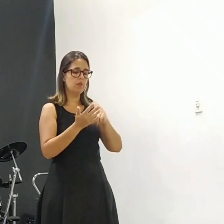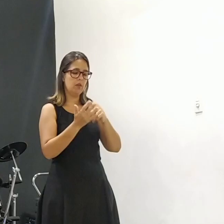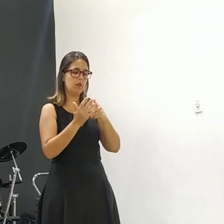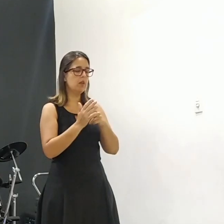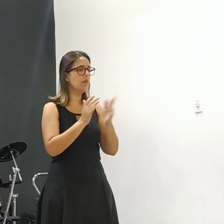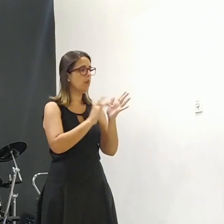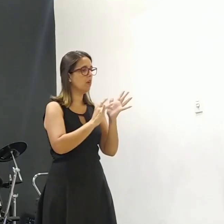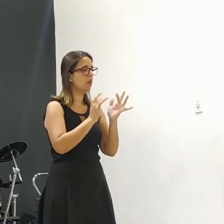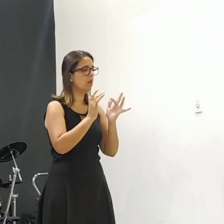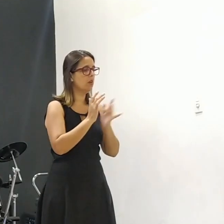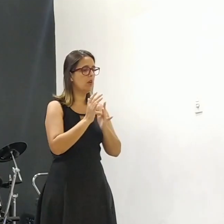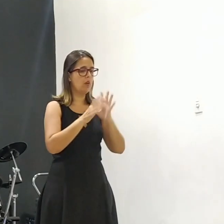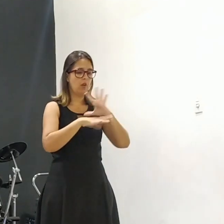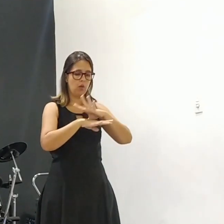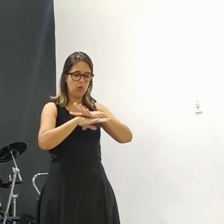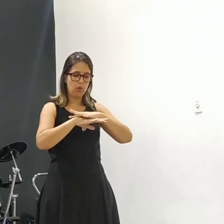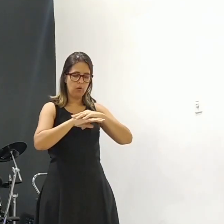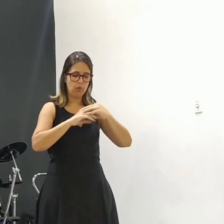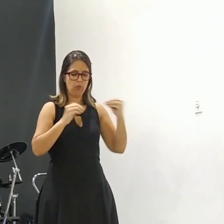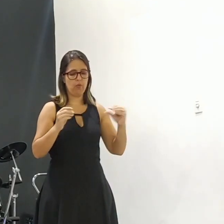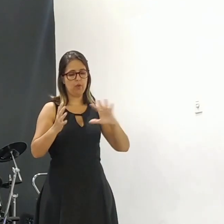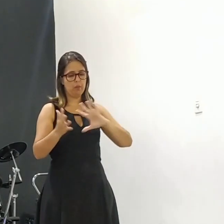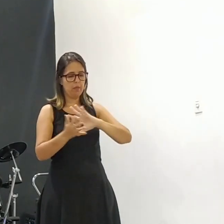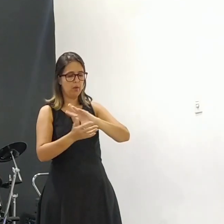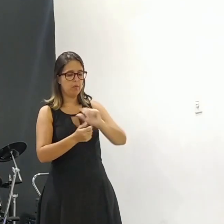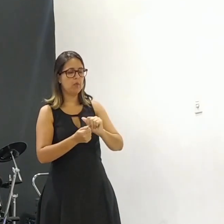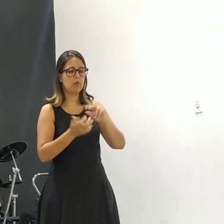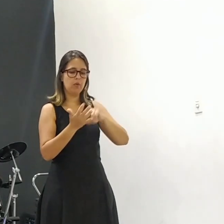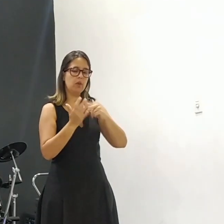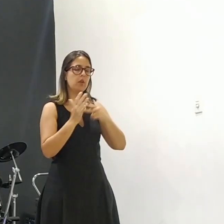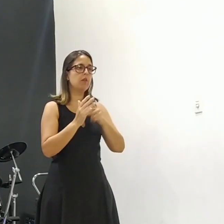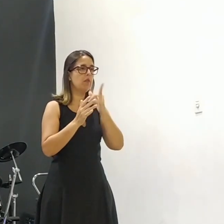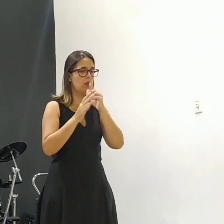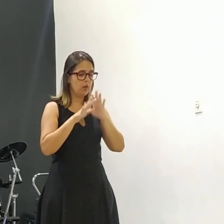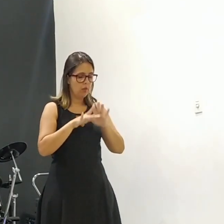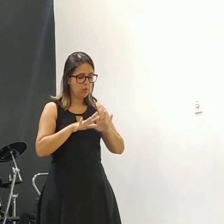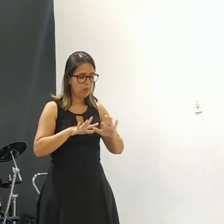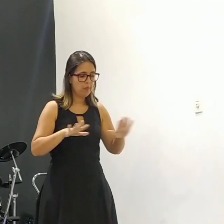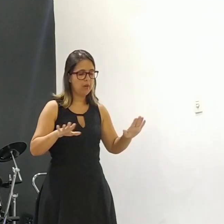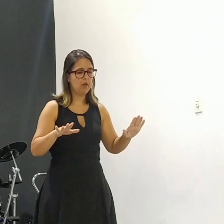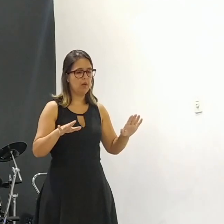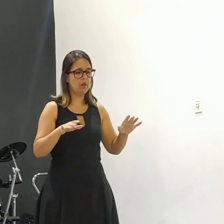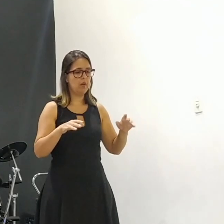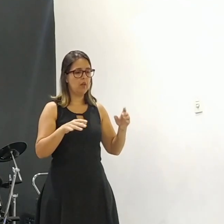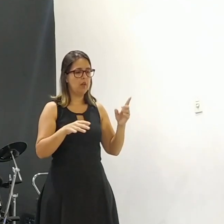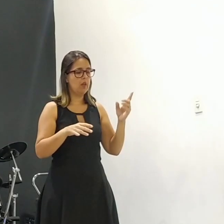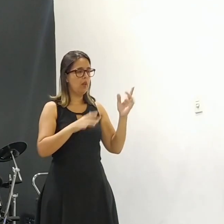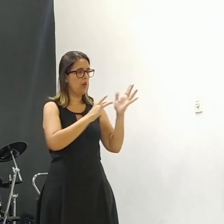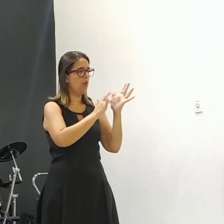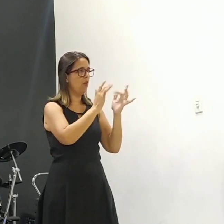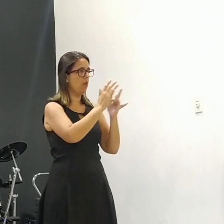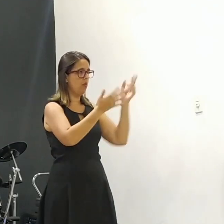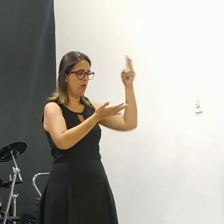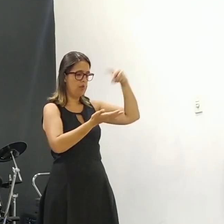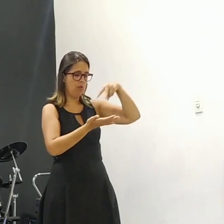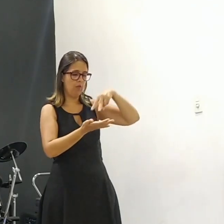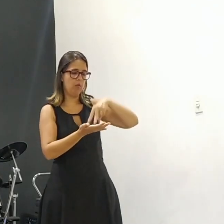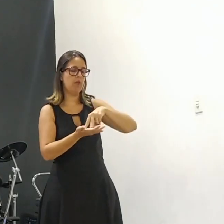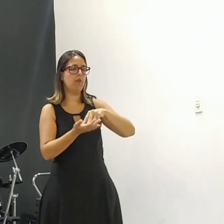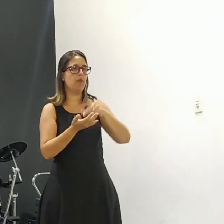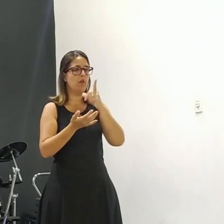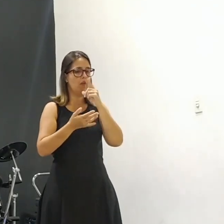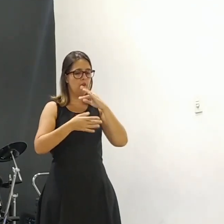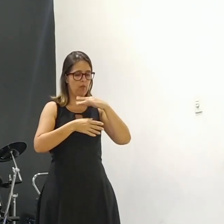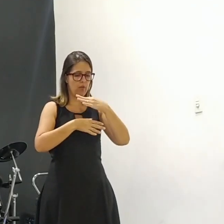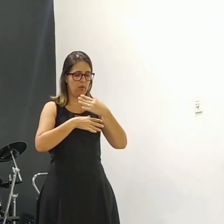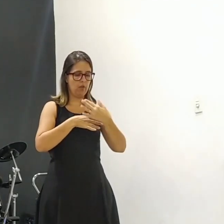Jesus, que traz a cura para o mundo, que é o mar. Jesus, ele foi enviado como esse rio, ele é fonte